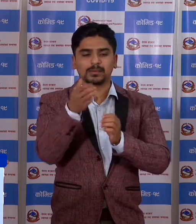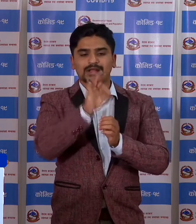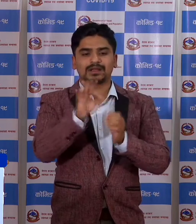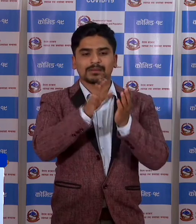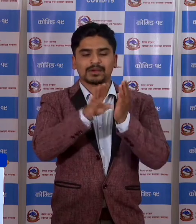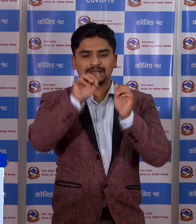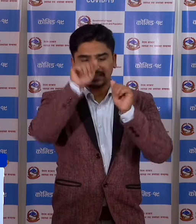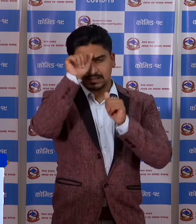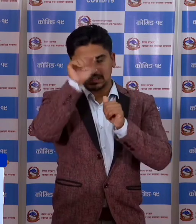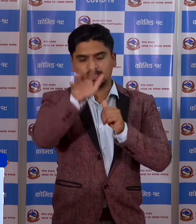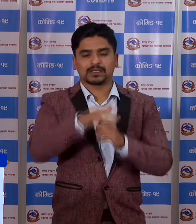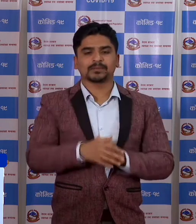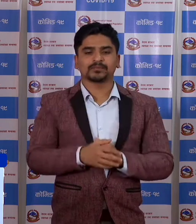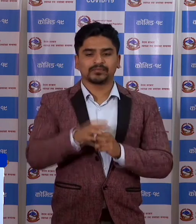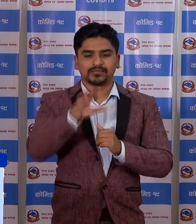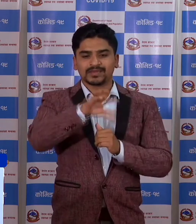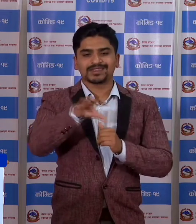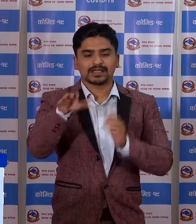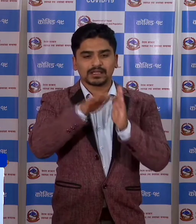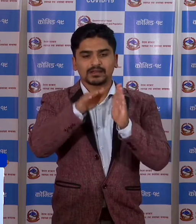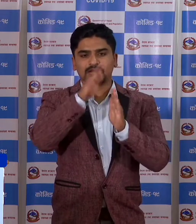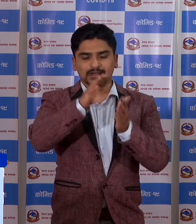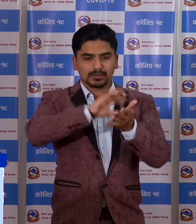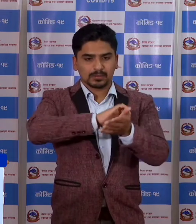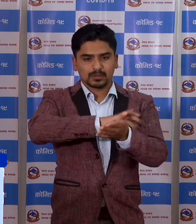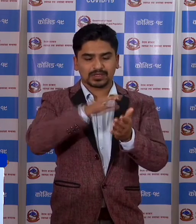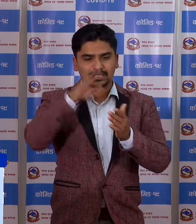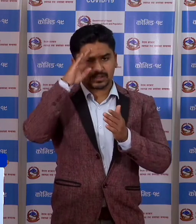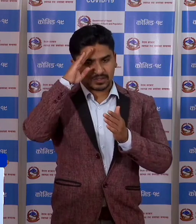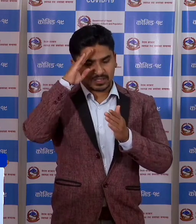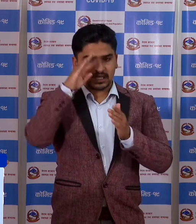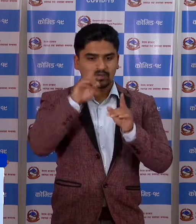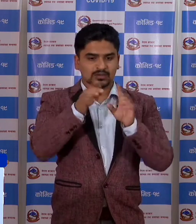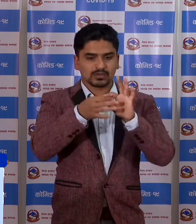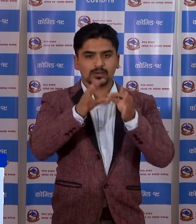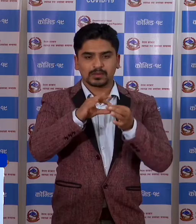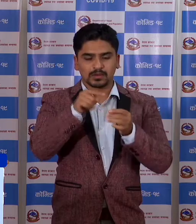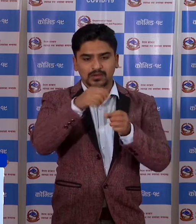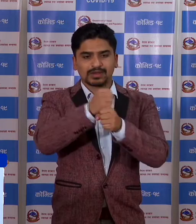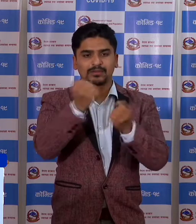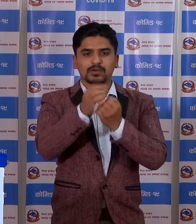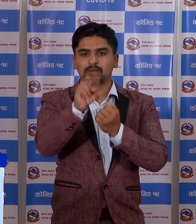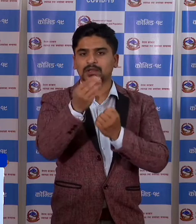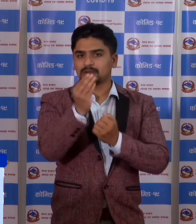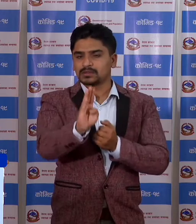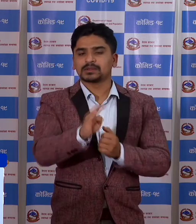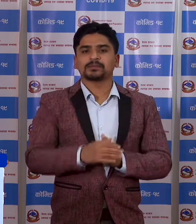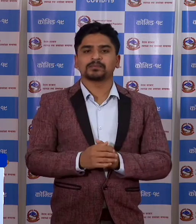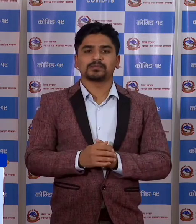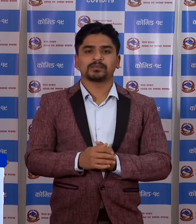मन्त्रालयबाट जानकारी गराउन चाहन्छु। स्थानीय तहले प्रादेशिक सरकारको समन्वयमा यो काम गर्नुपर्ने हुन्छ।